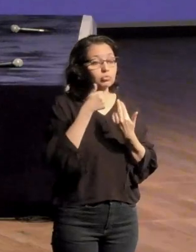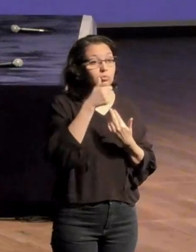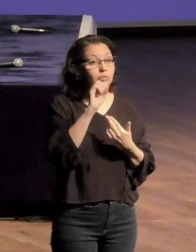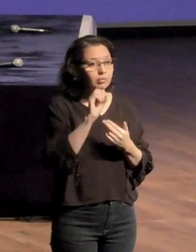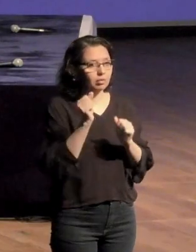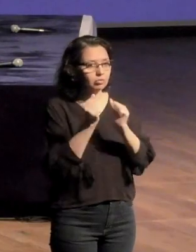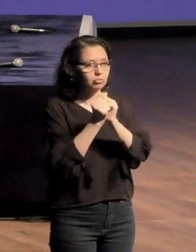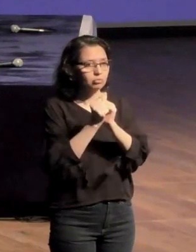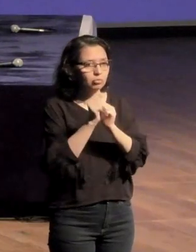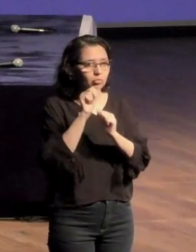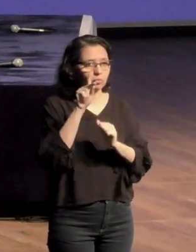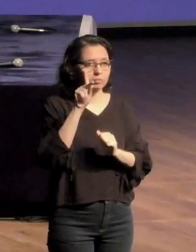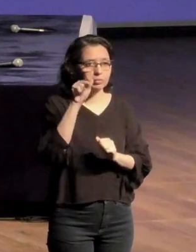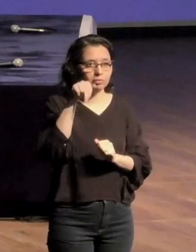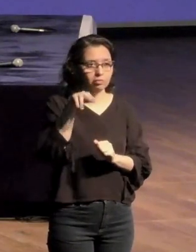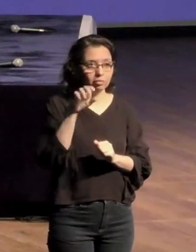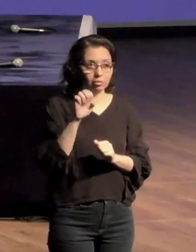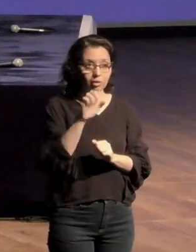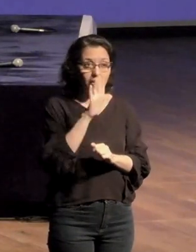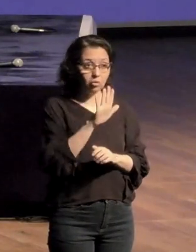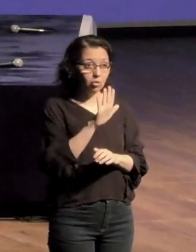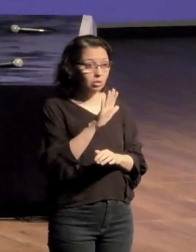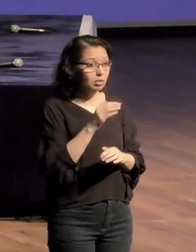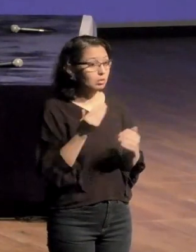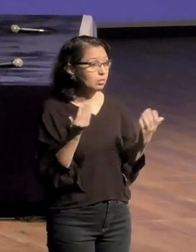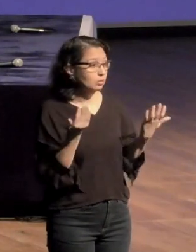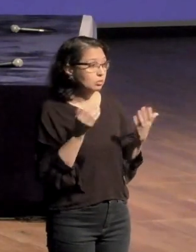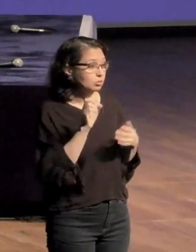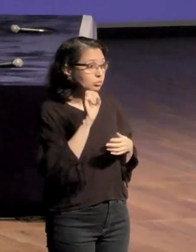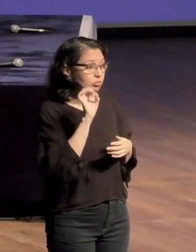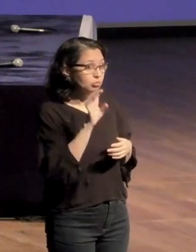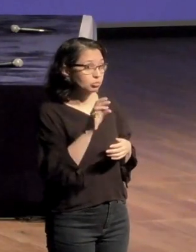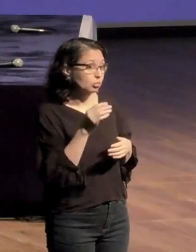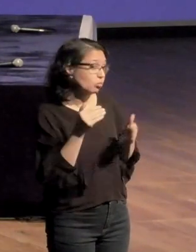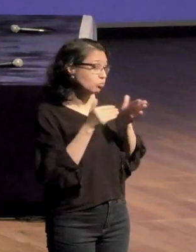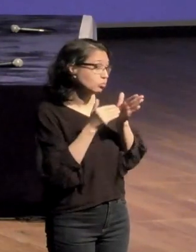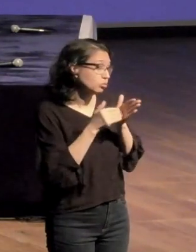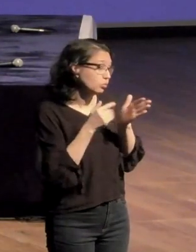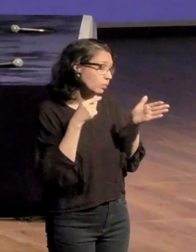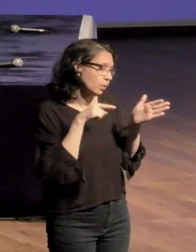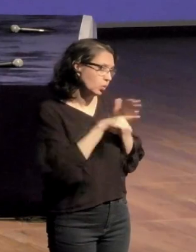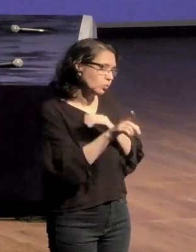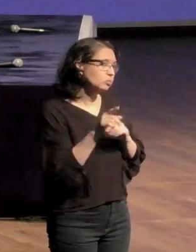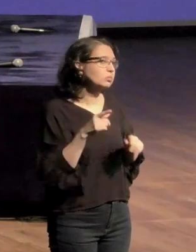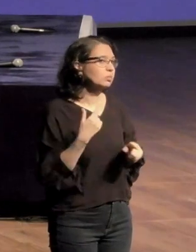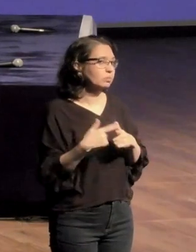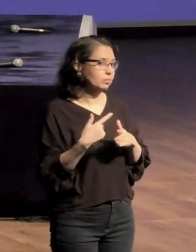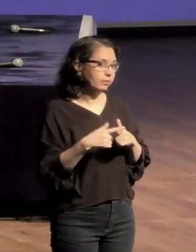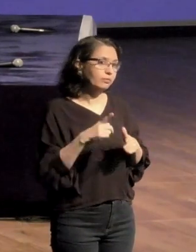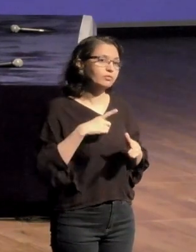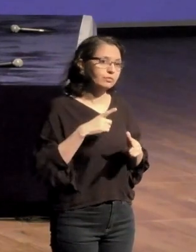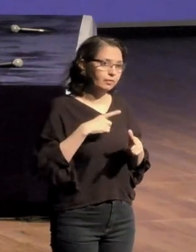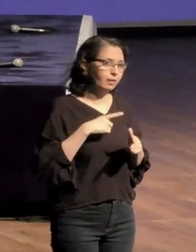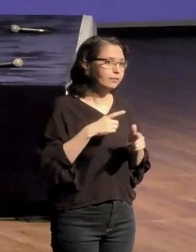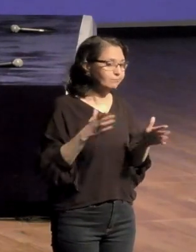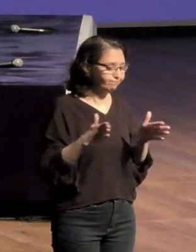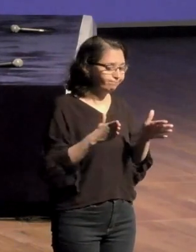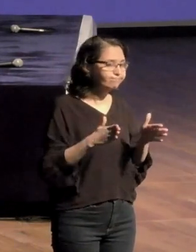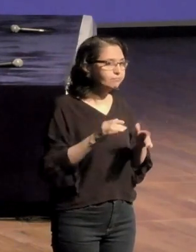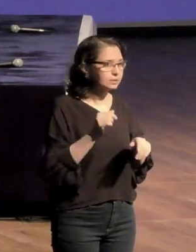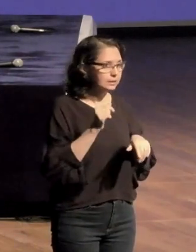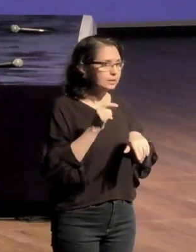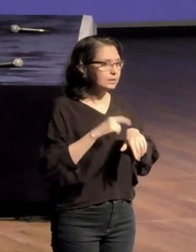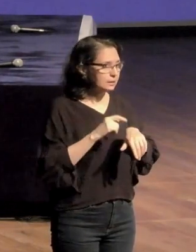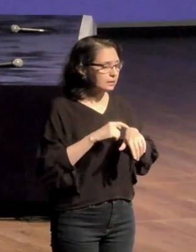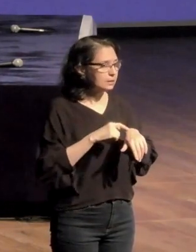gente eu preciso encerrar aqui eu vou fazer mais uma pergunta é porque a Carolina tem outra e a gente tem uma outra pauta e vamos